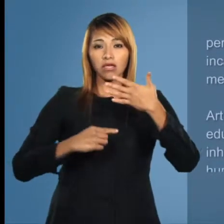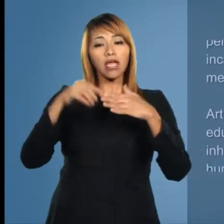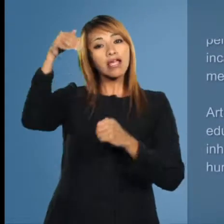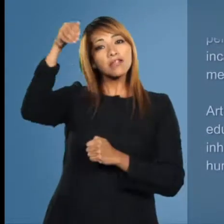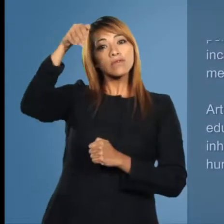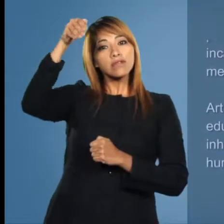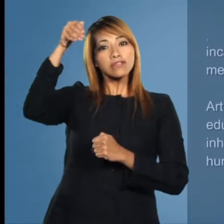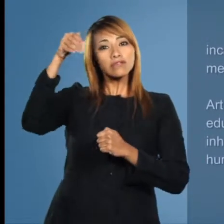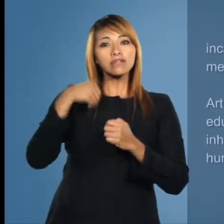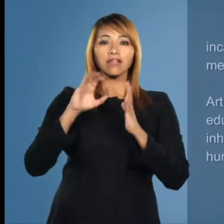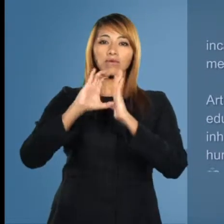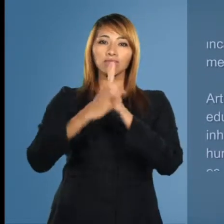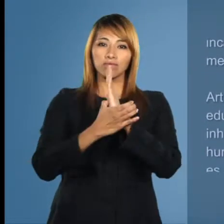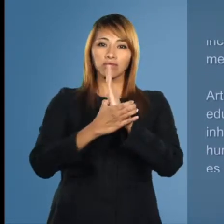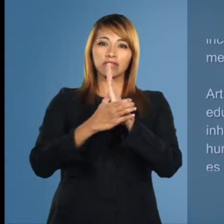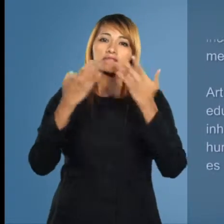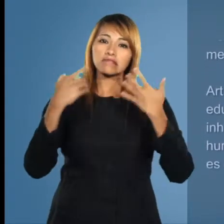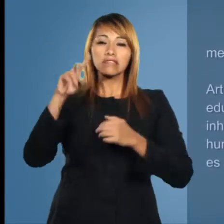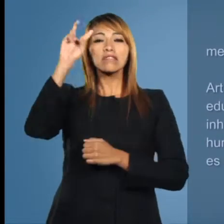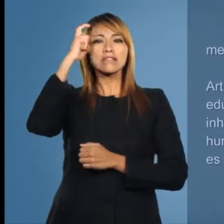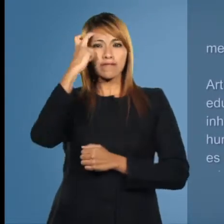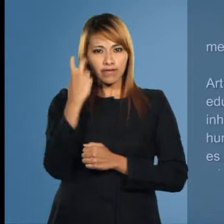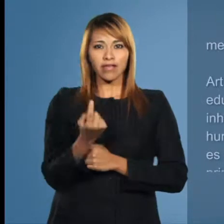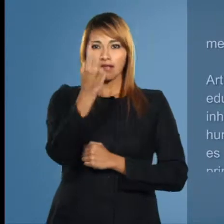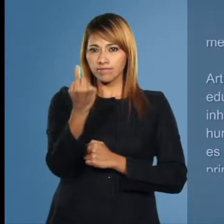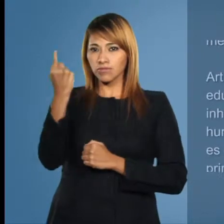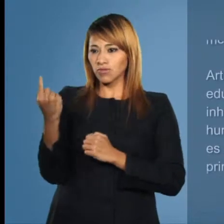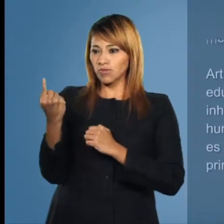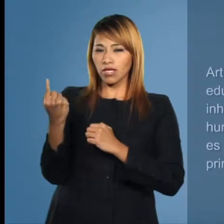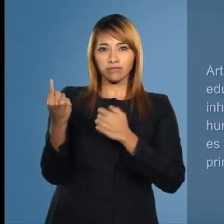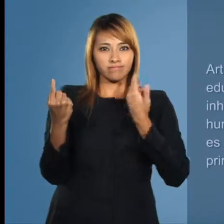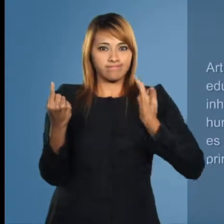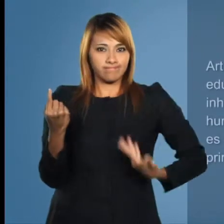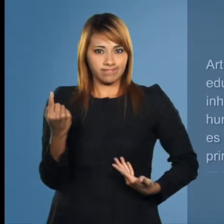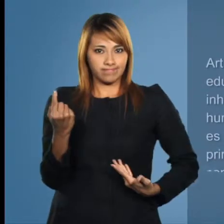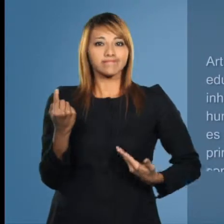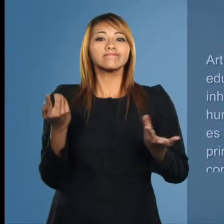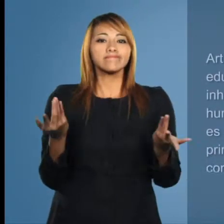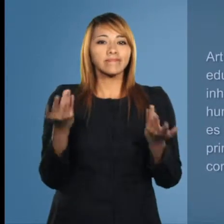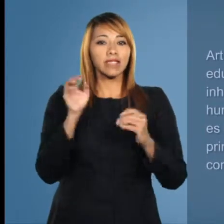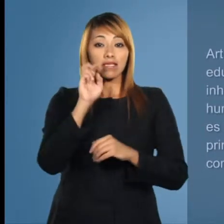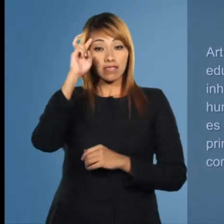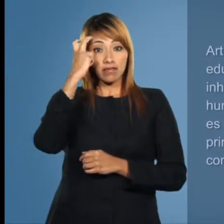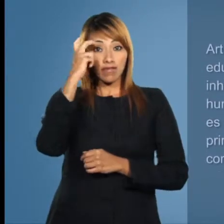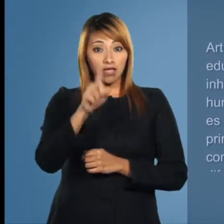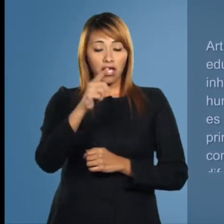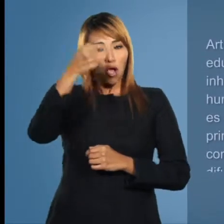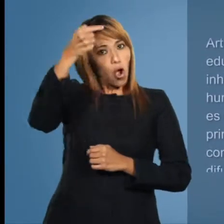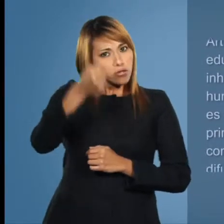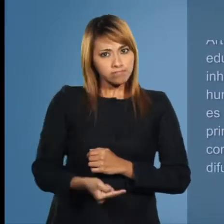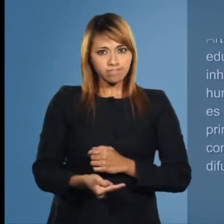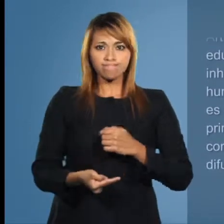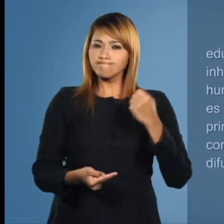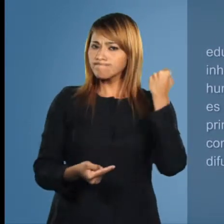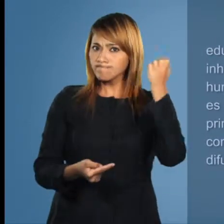y a la cultura es inherente a la persona humana. En consecuencia, es obligación y finalidad primordial del Estado